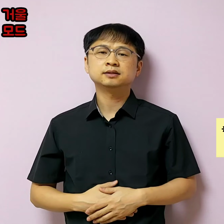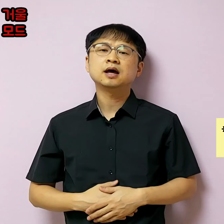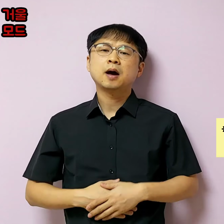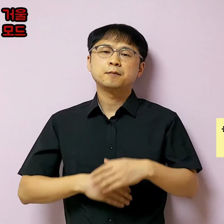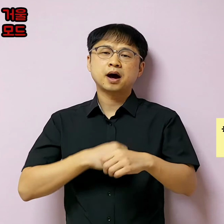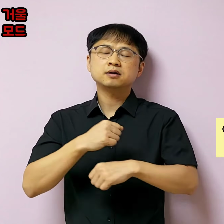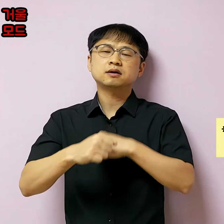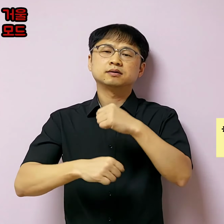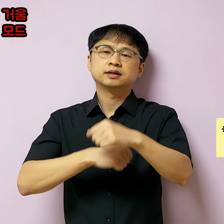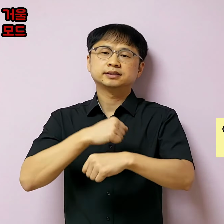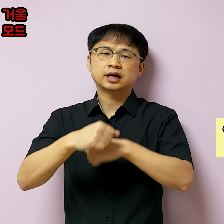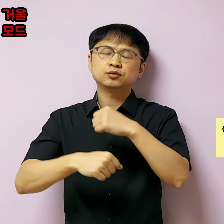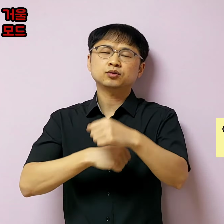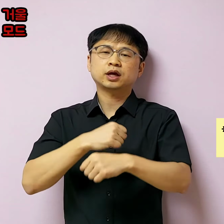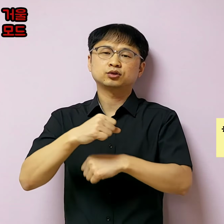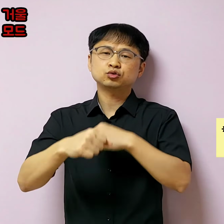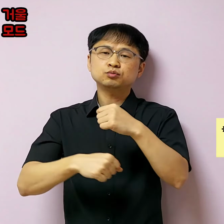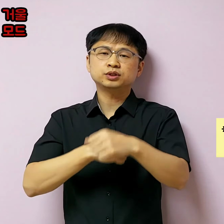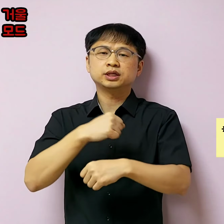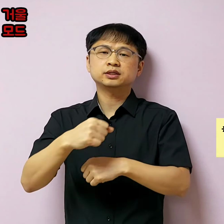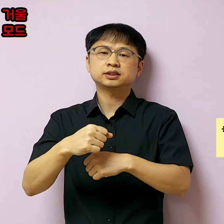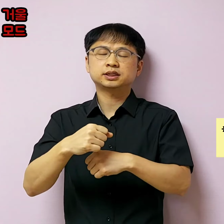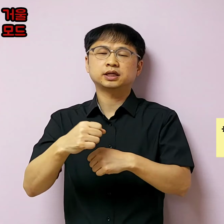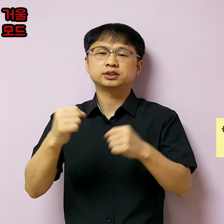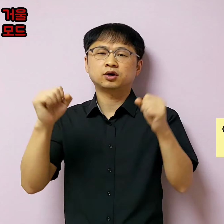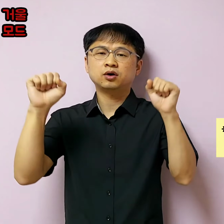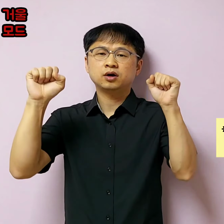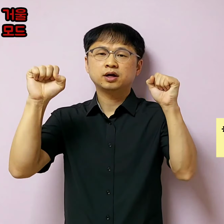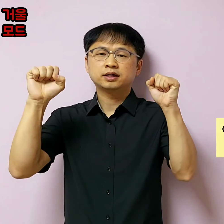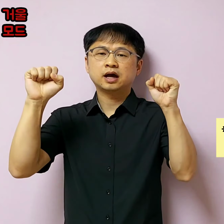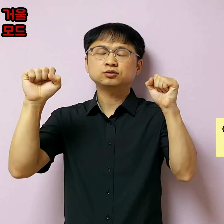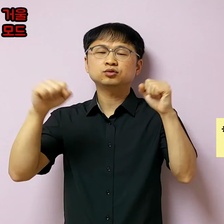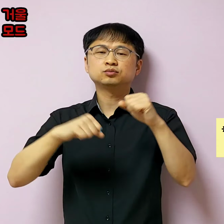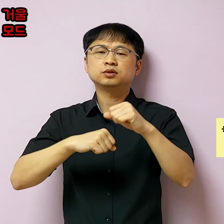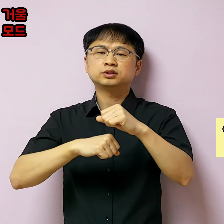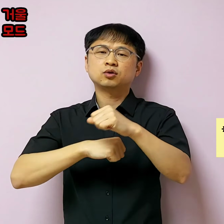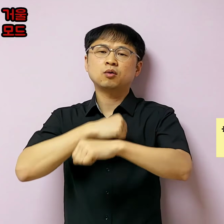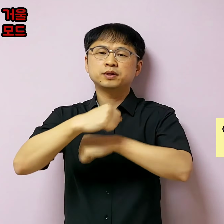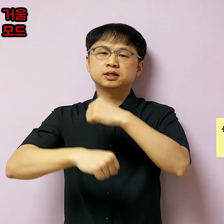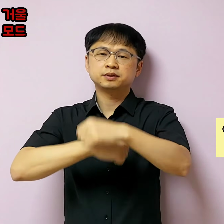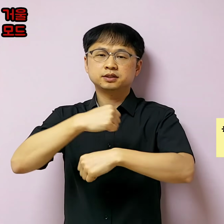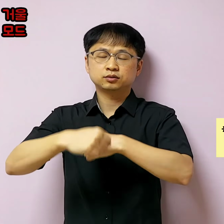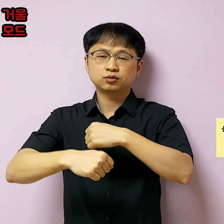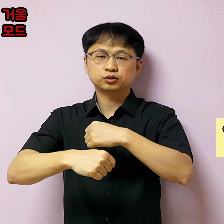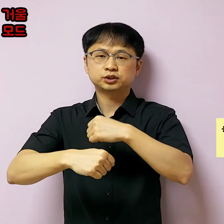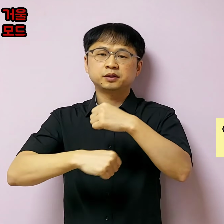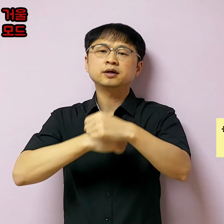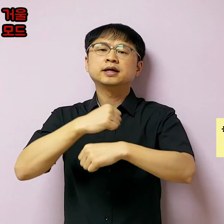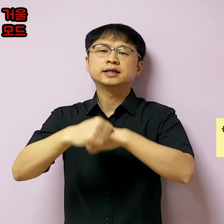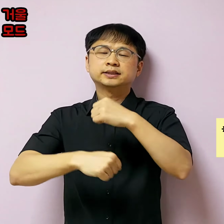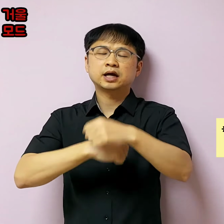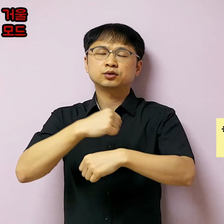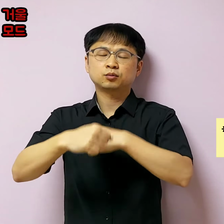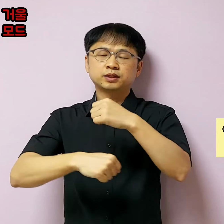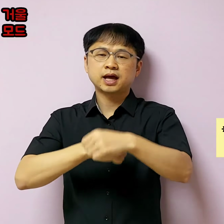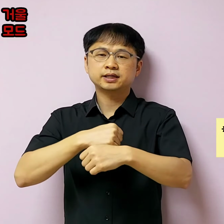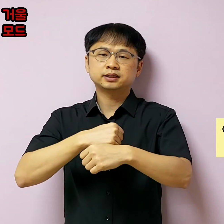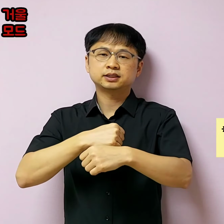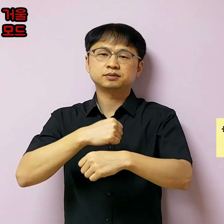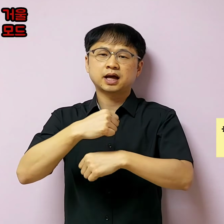것은 마음껏 자유롭게 충분히 이런 뜻이 되겠죠. 양손 주먹을 쥐고 빙글빙글 돌려주시면 자유롭다 이런